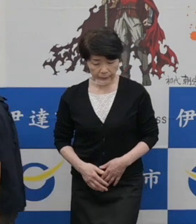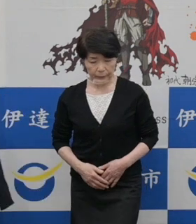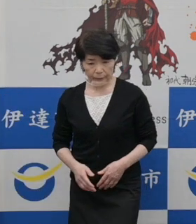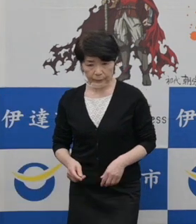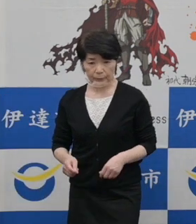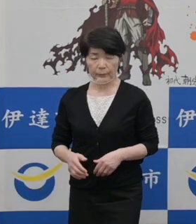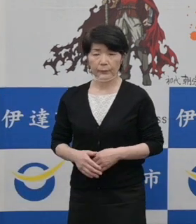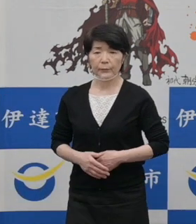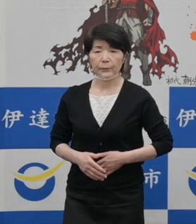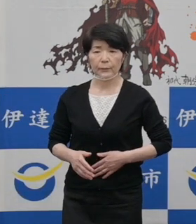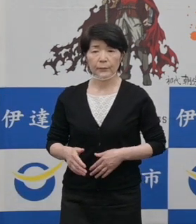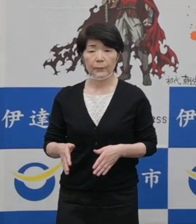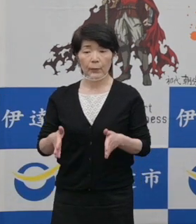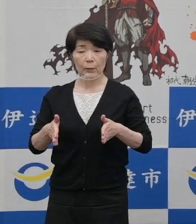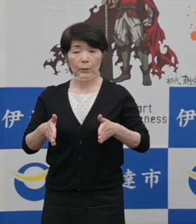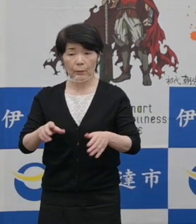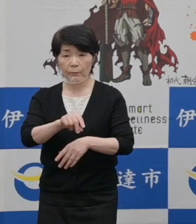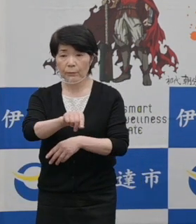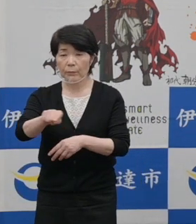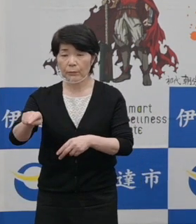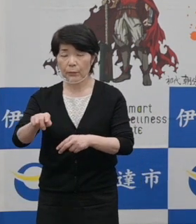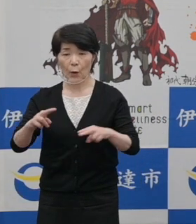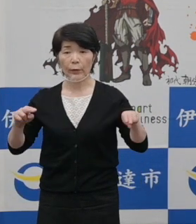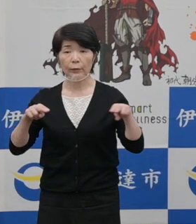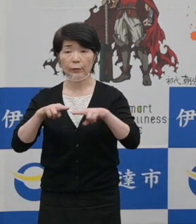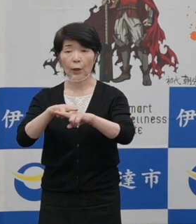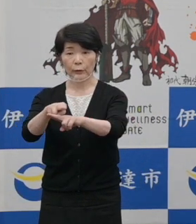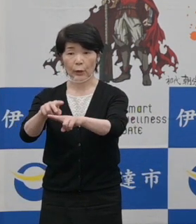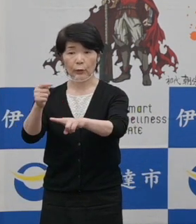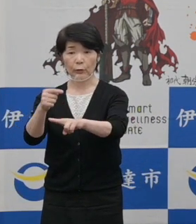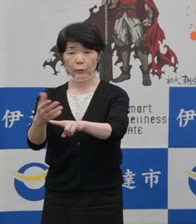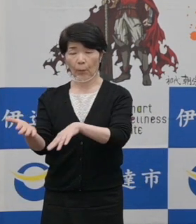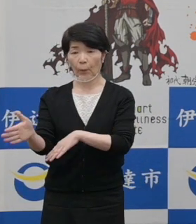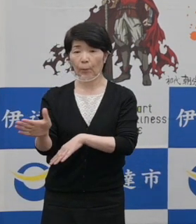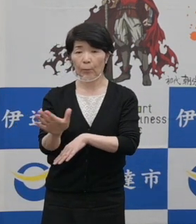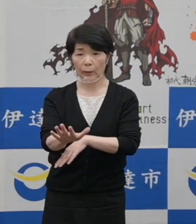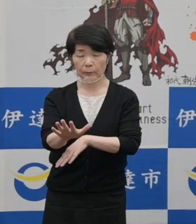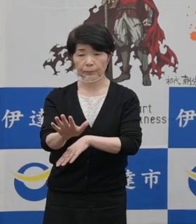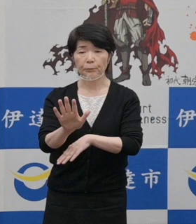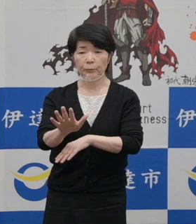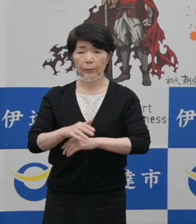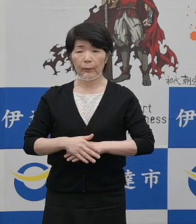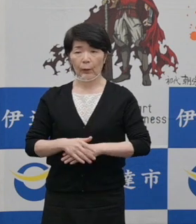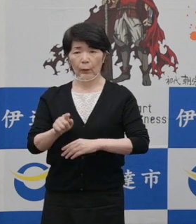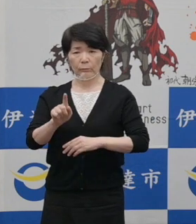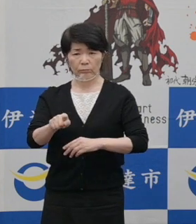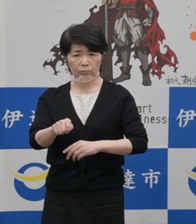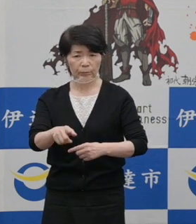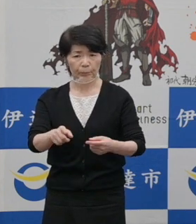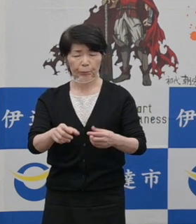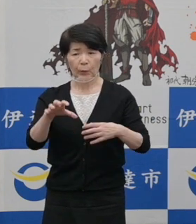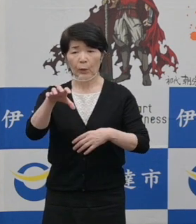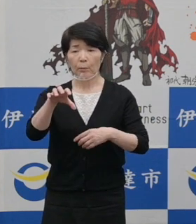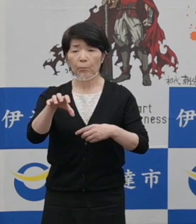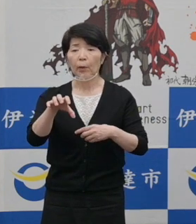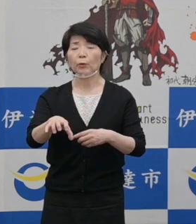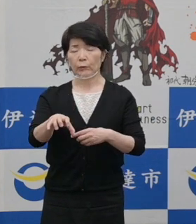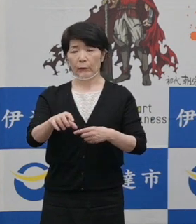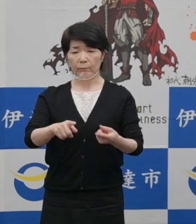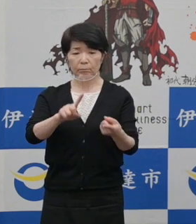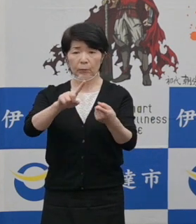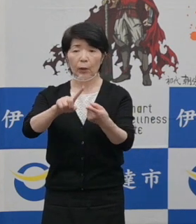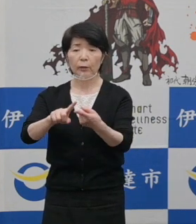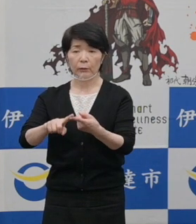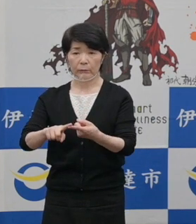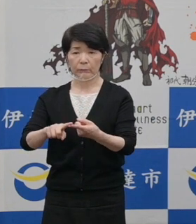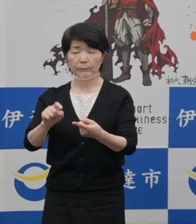の部分がインターチェンジも設置されますので最適な場所だということ、そしてそれと